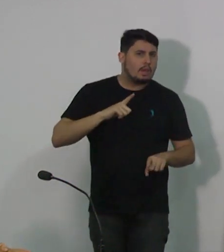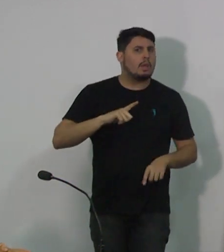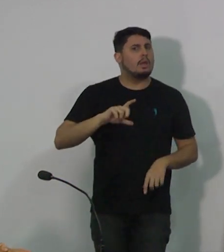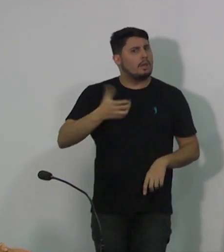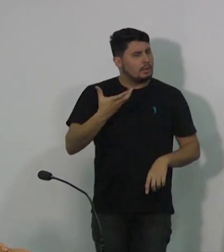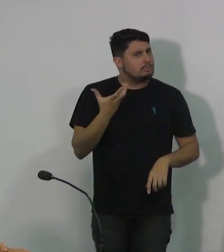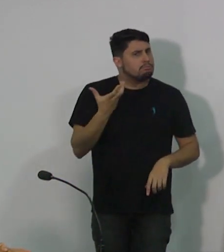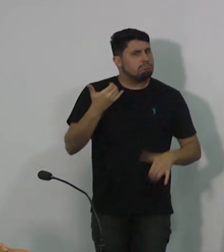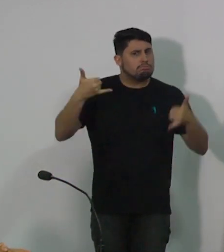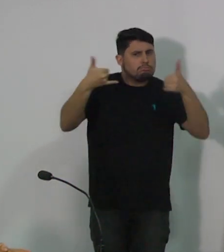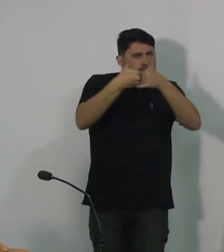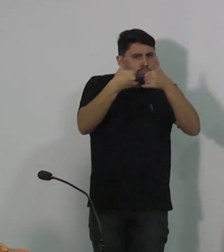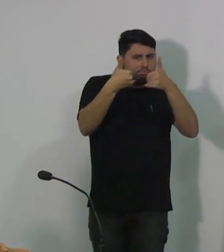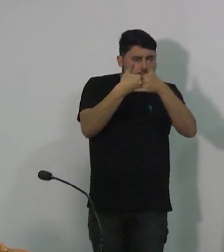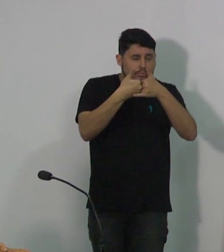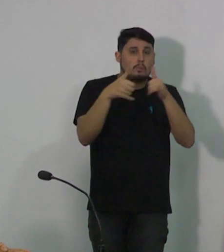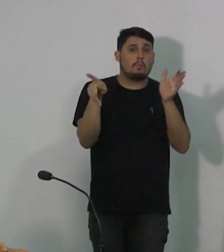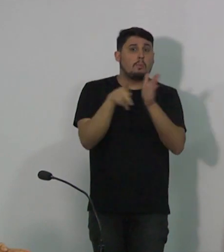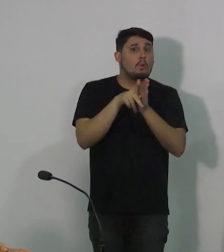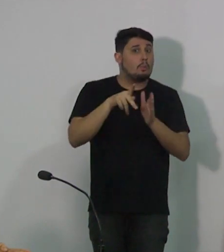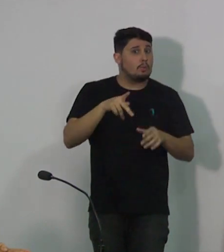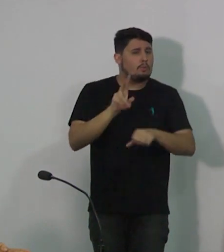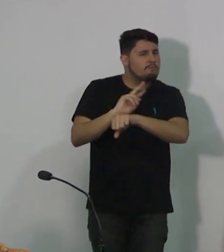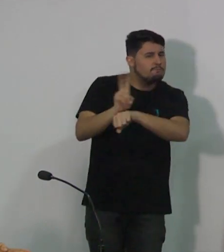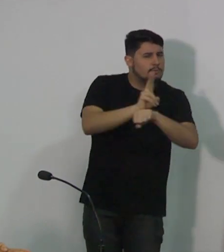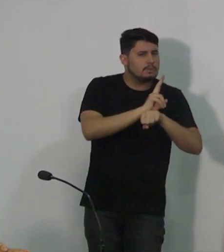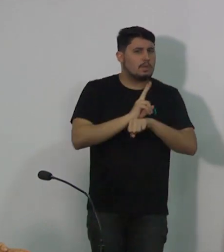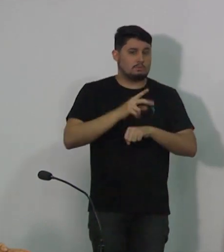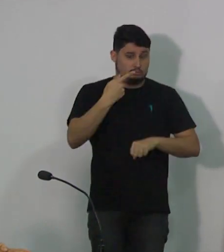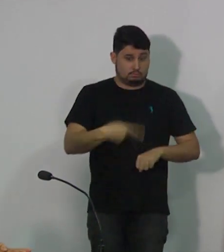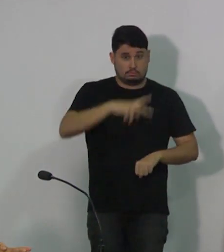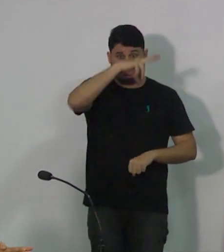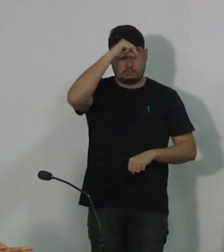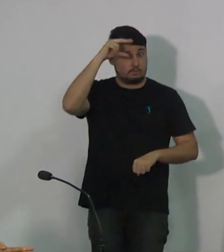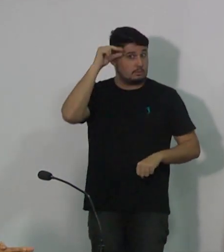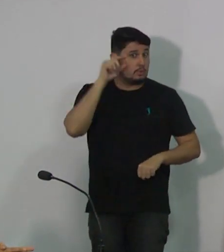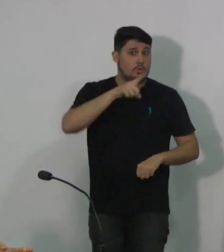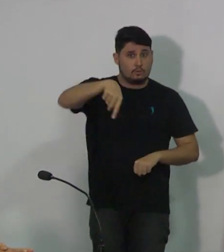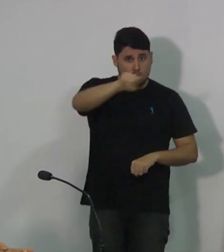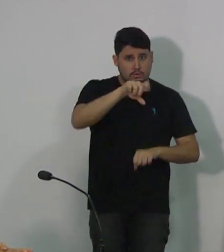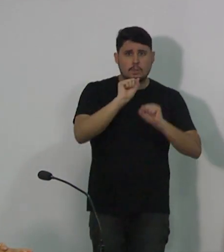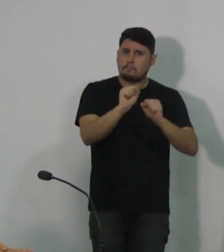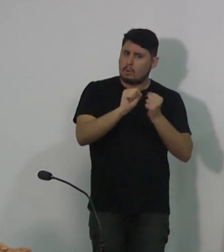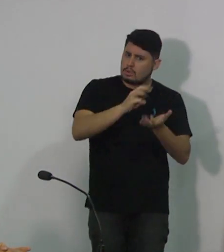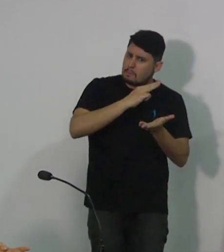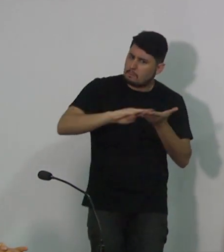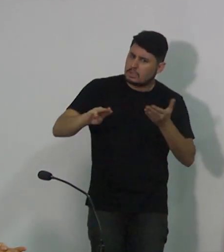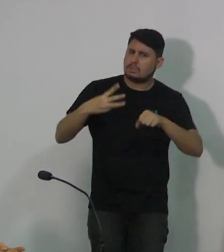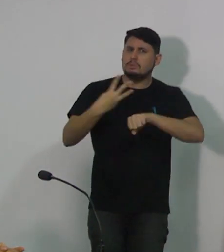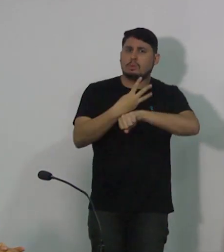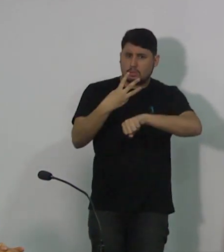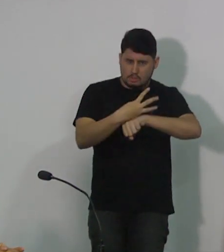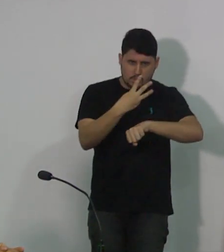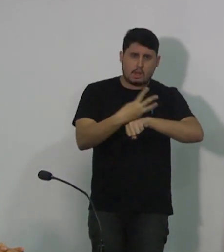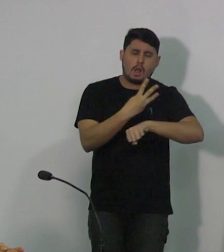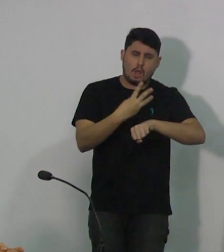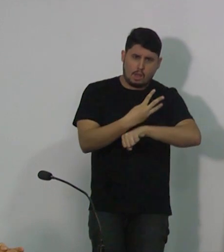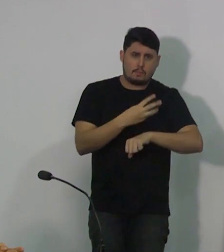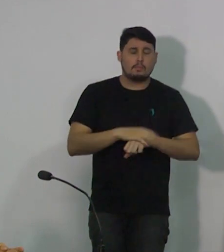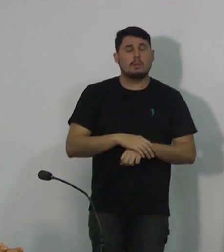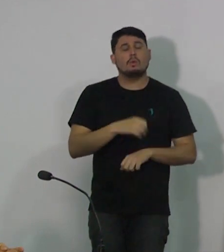no telefone 156, que também agora eles têm você pode enviar a mensagem por aplicativo de mensagem,